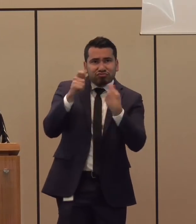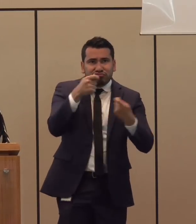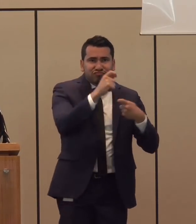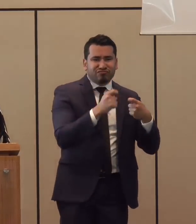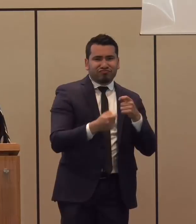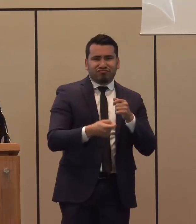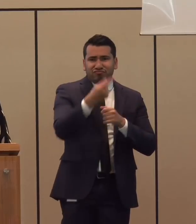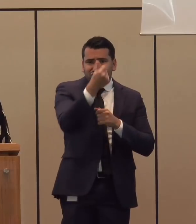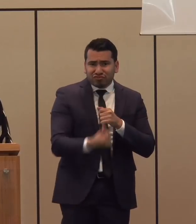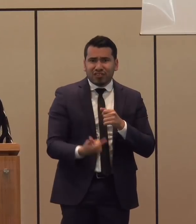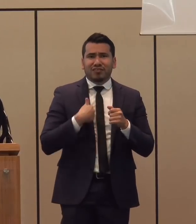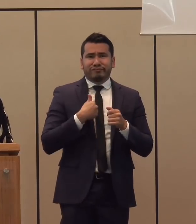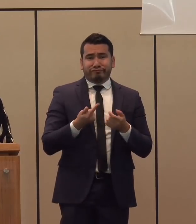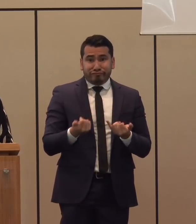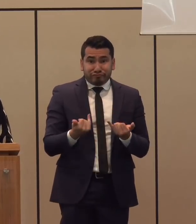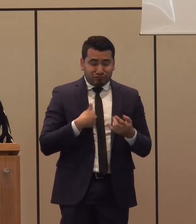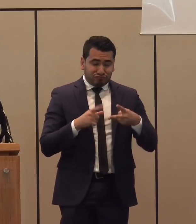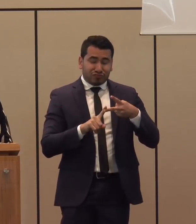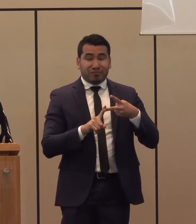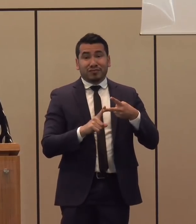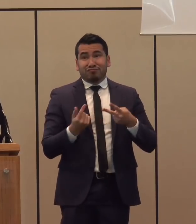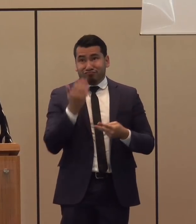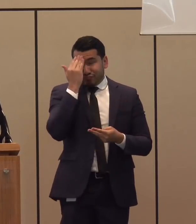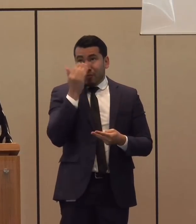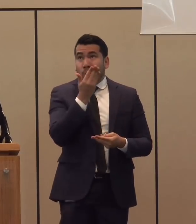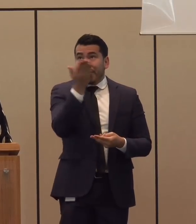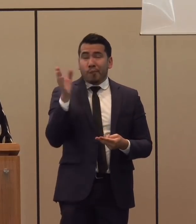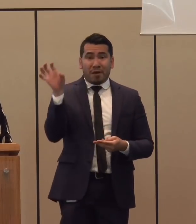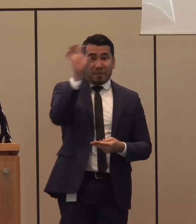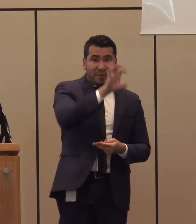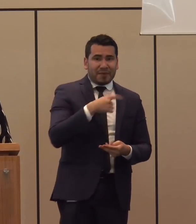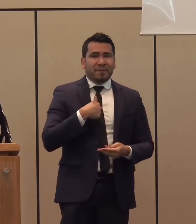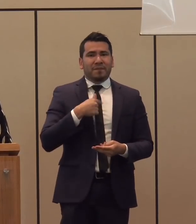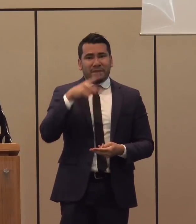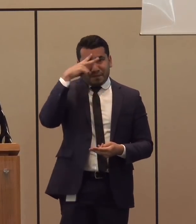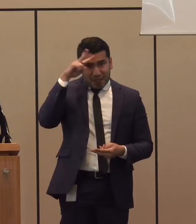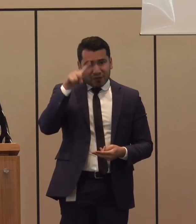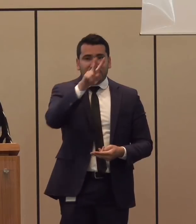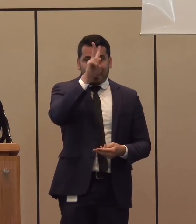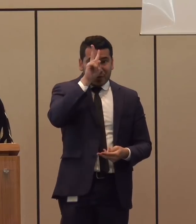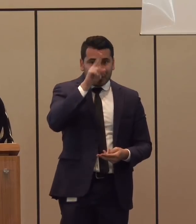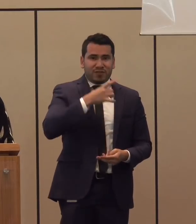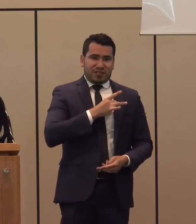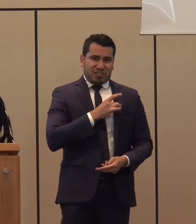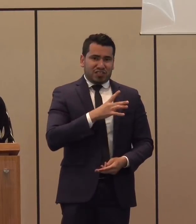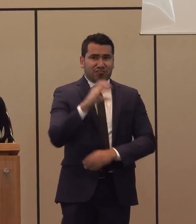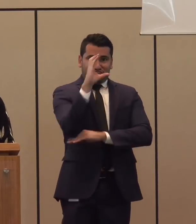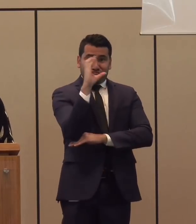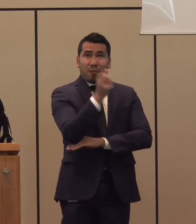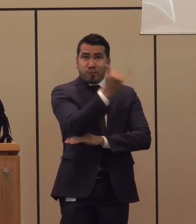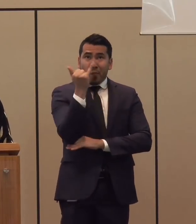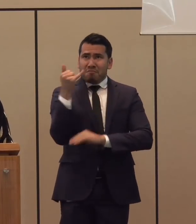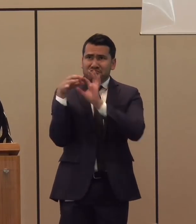méxico perú chile y colombia podemos trabajar en tener una agenda como un ejemplo de integración regional que